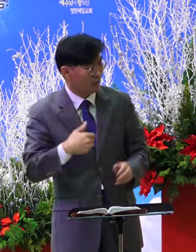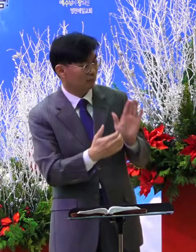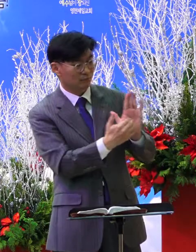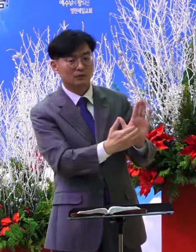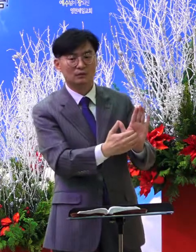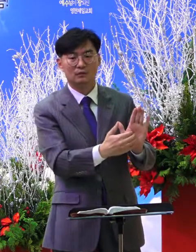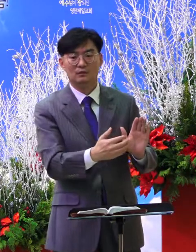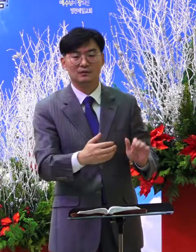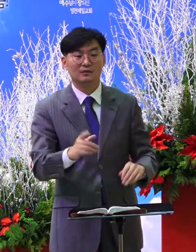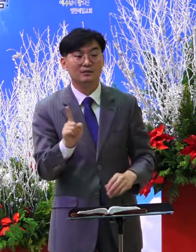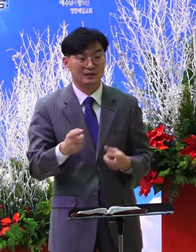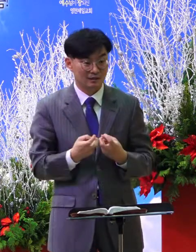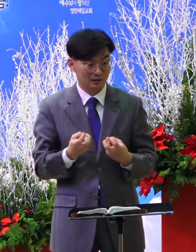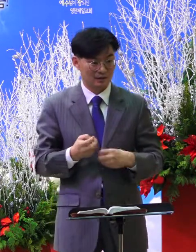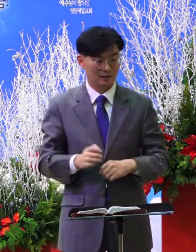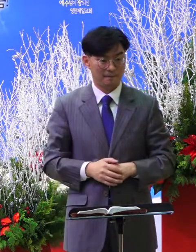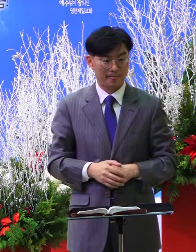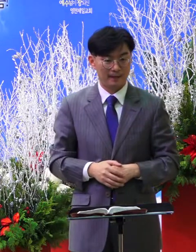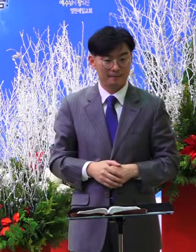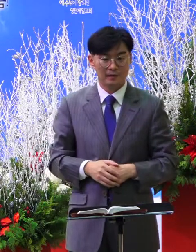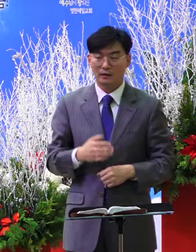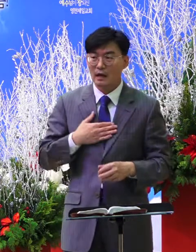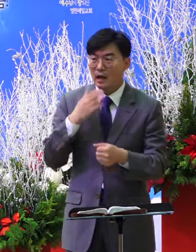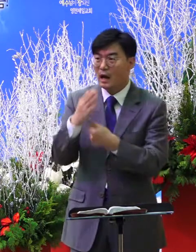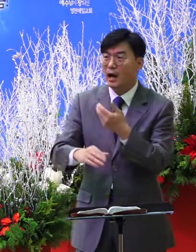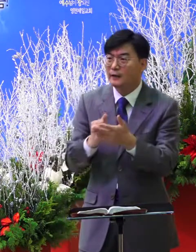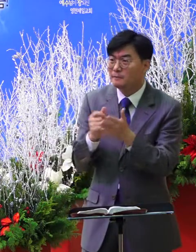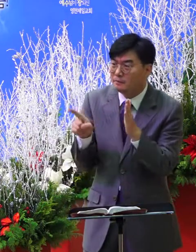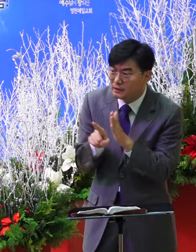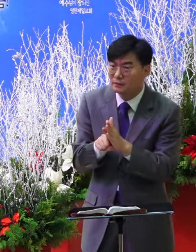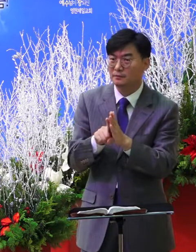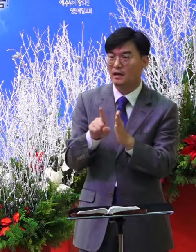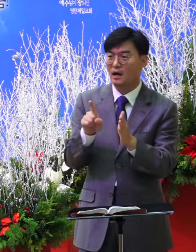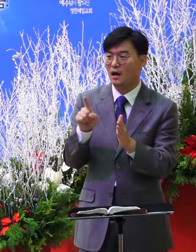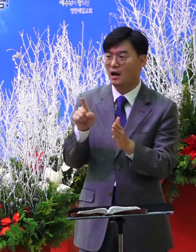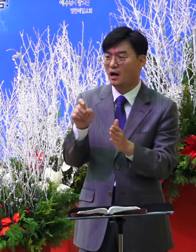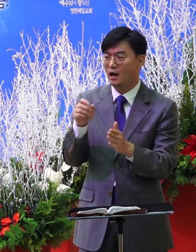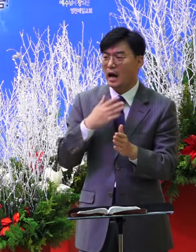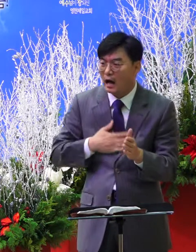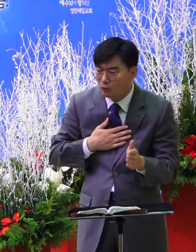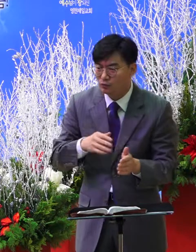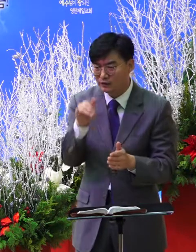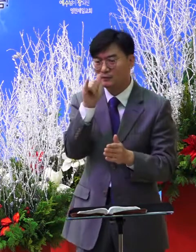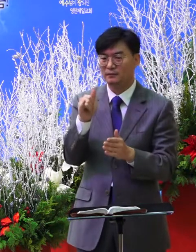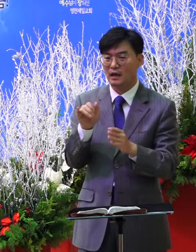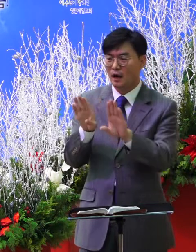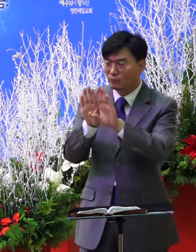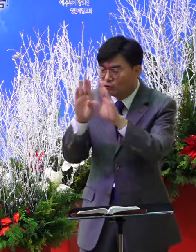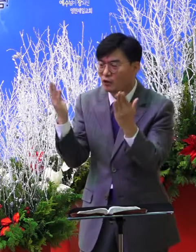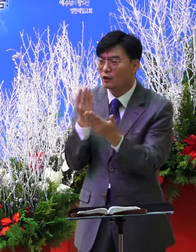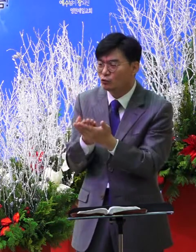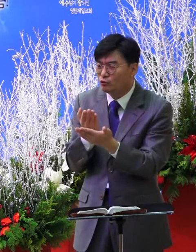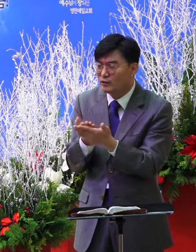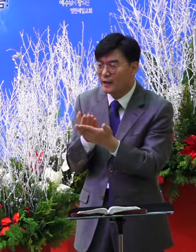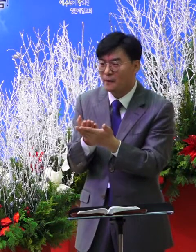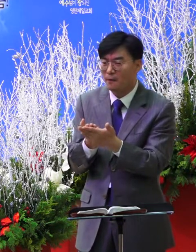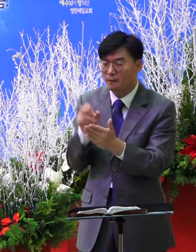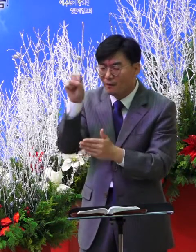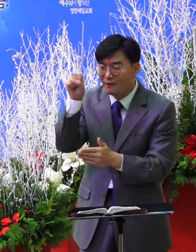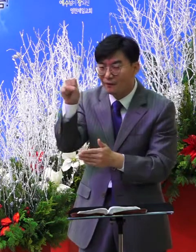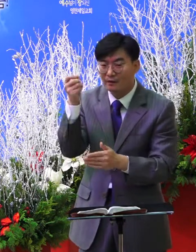놓아 부르짖고 외치지만 주님은 나는 너를 모른다. 이렇게 말씀하신다면 얼마나 정말